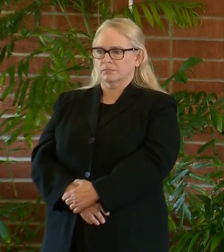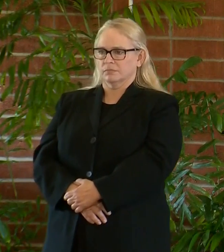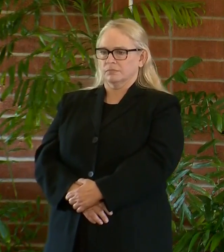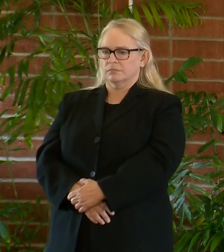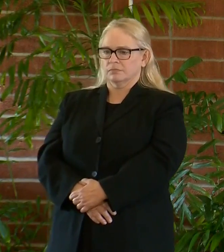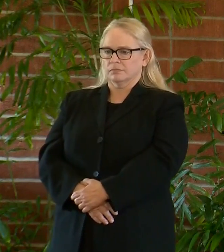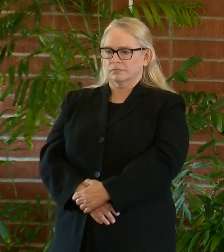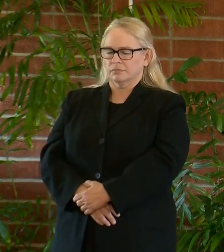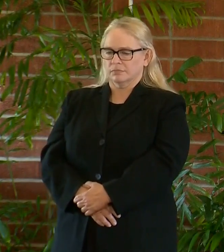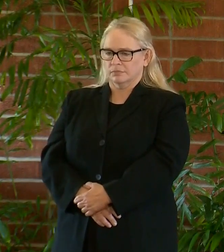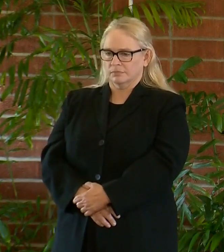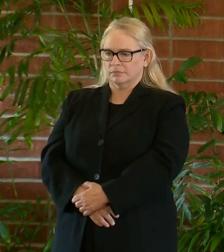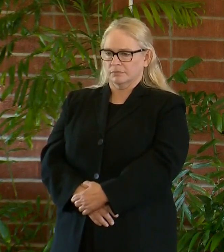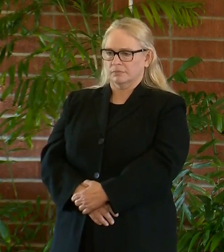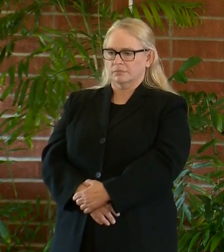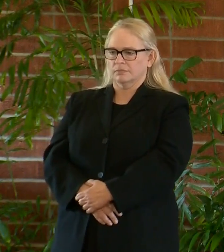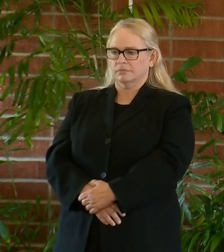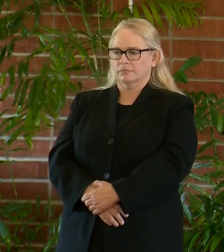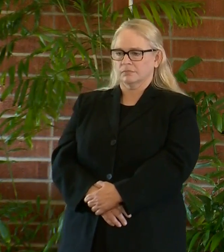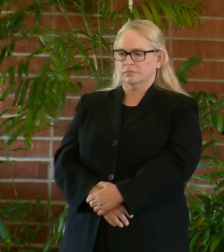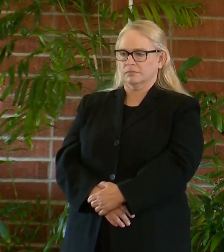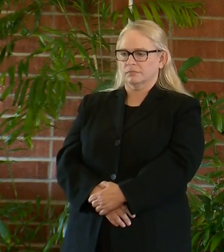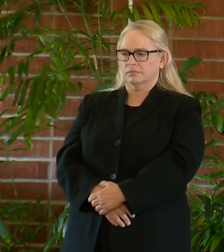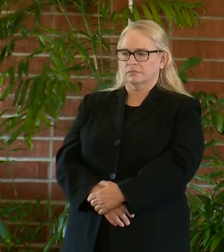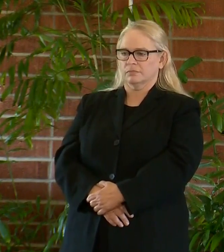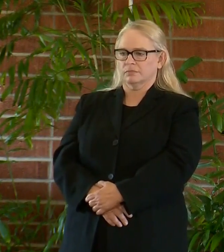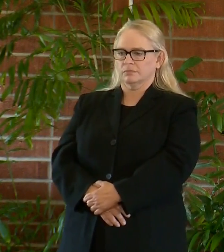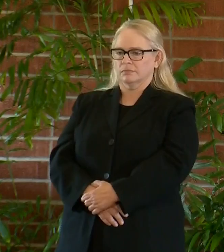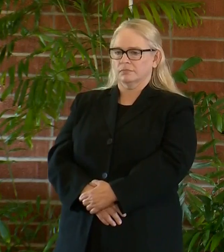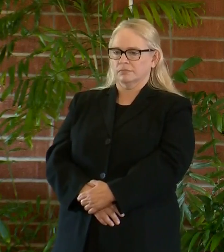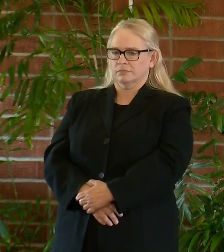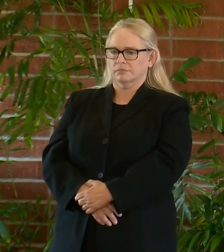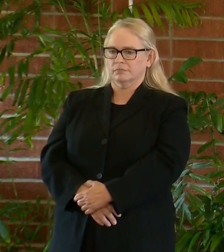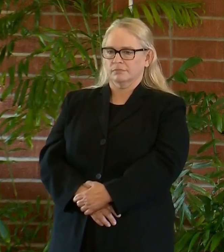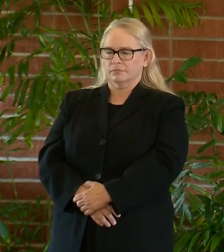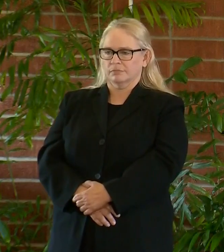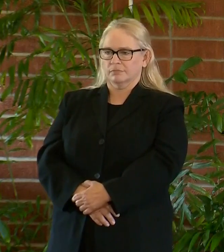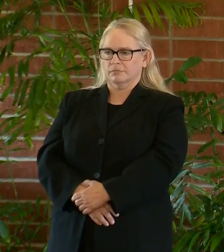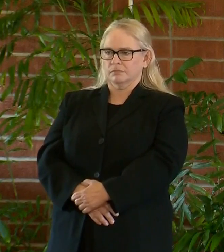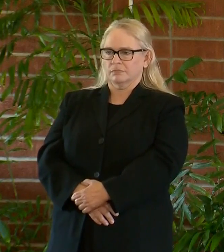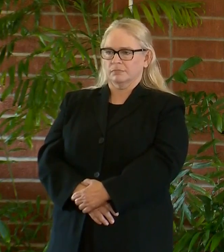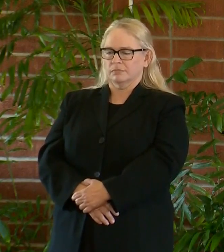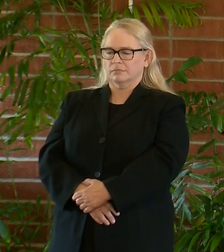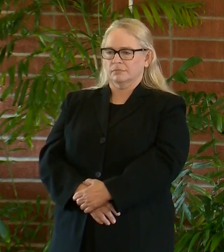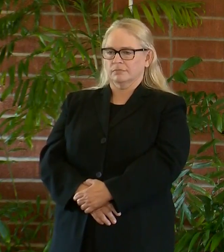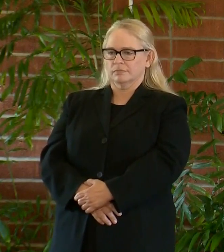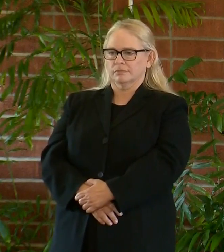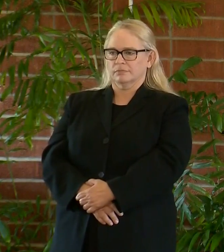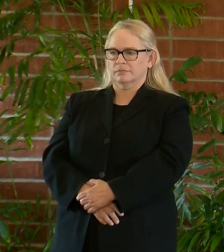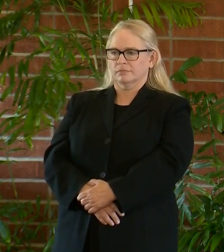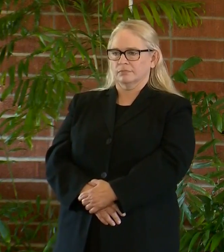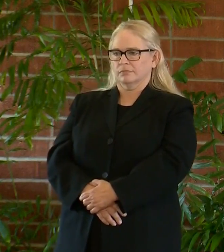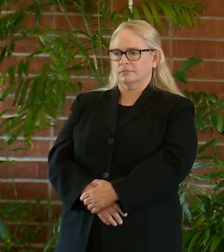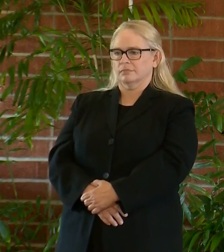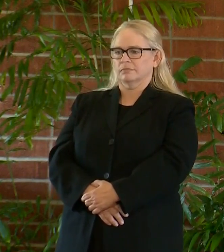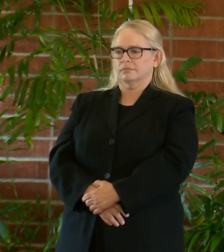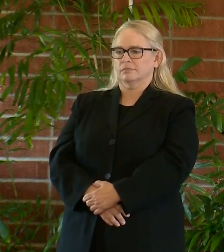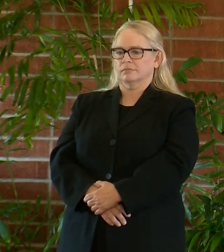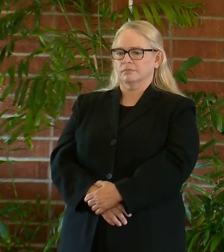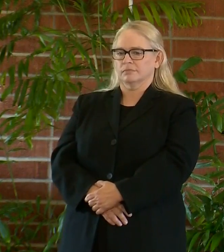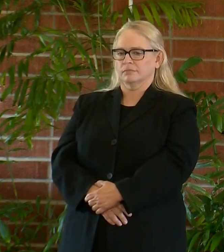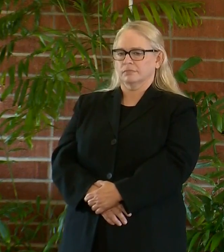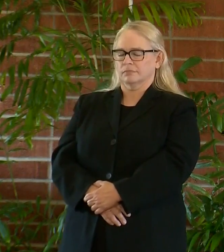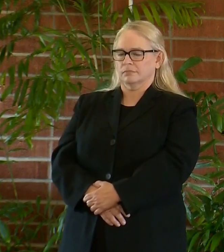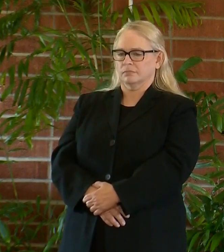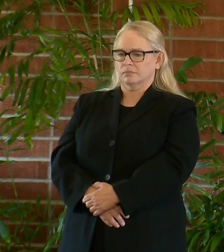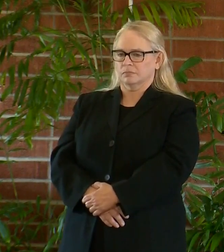muerte. Entonces, este es un problema muy importante y muy profundo para nuestra comunidad. También quiero revisar